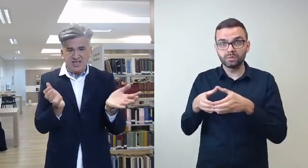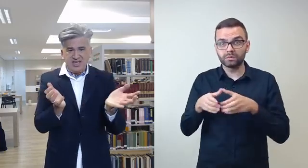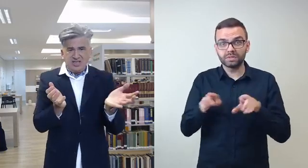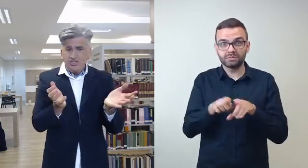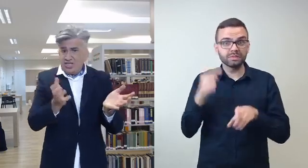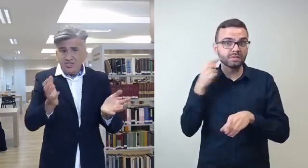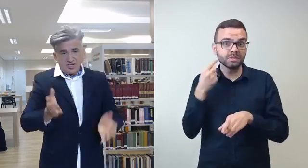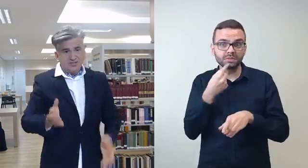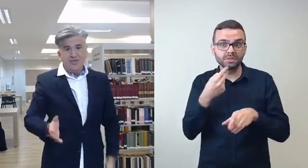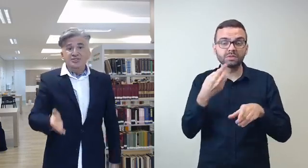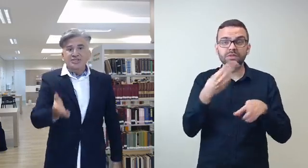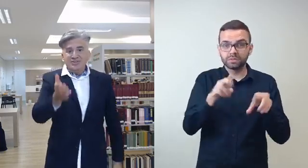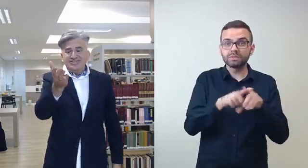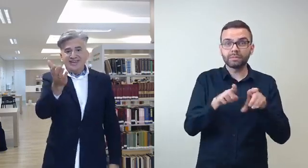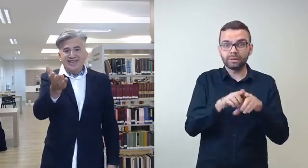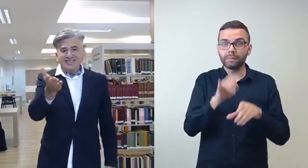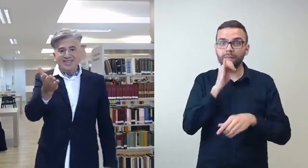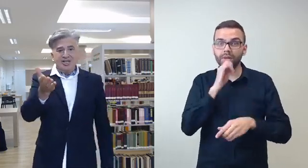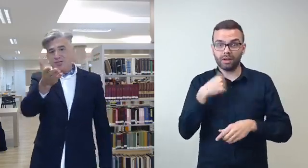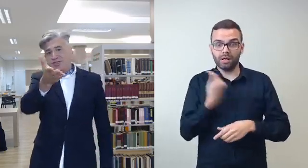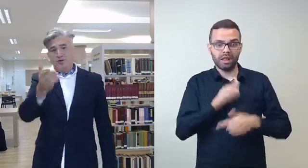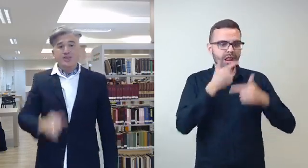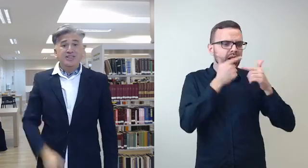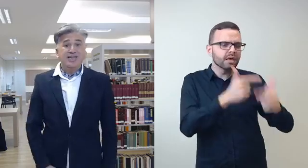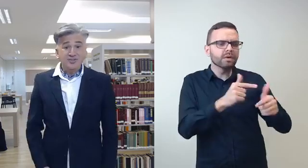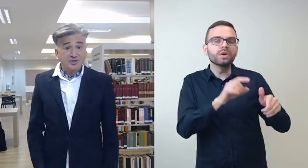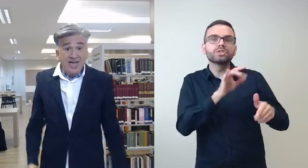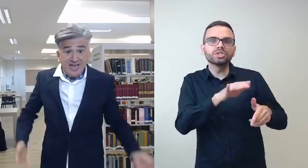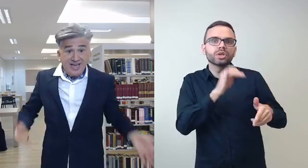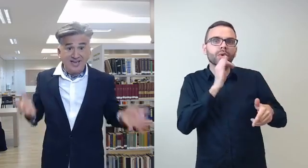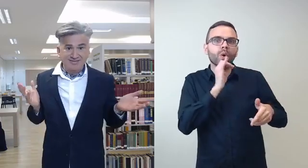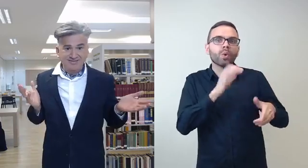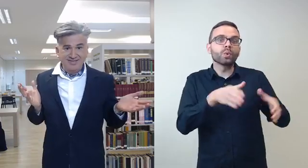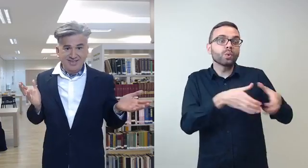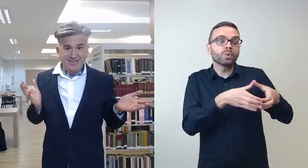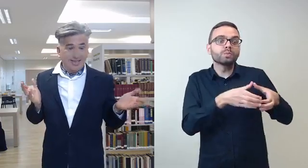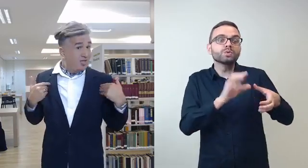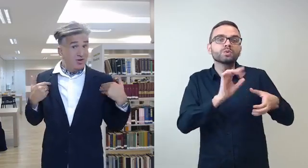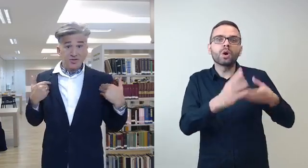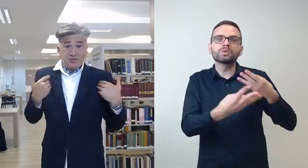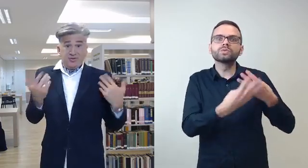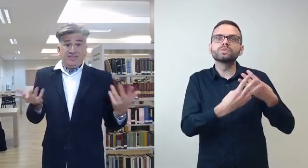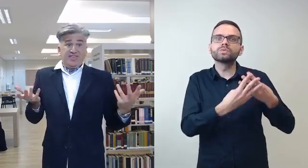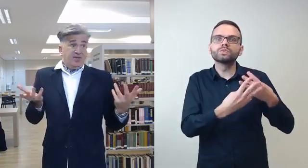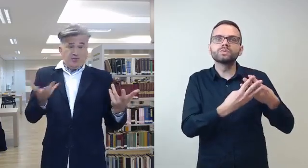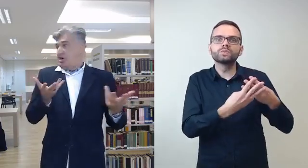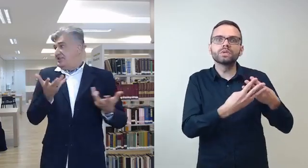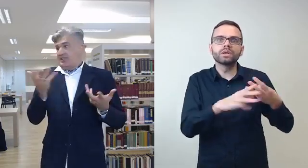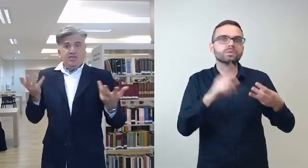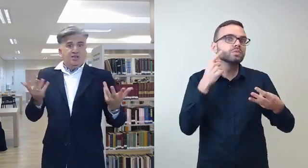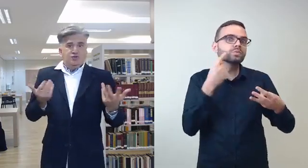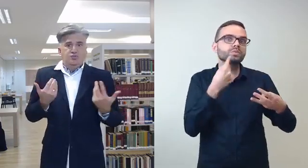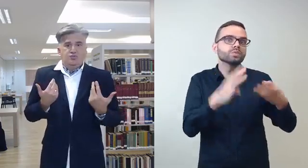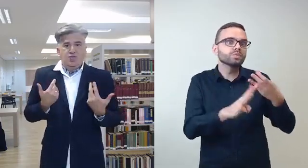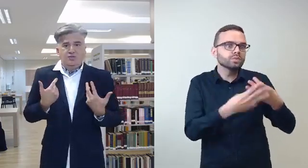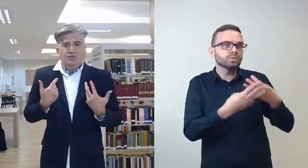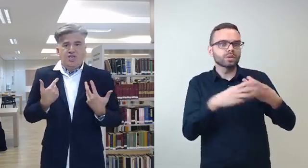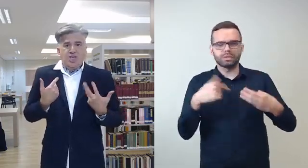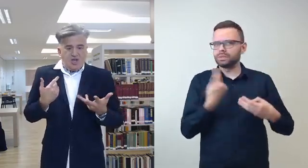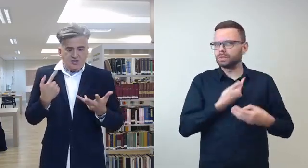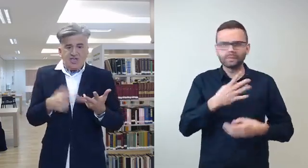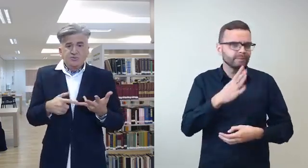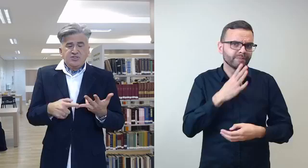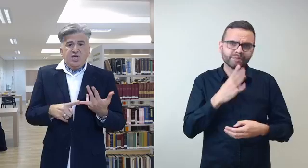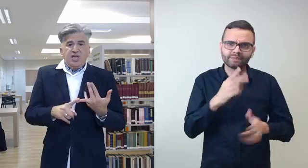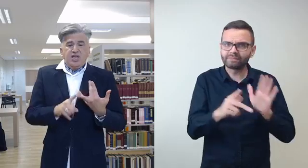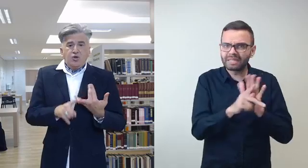específicas. Gente, nós temos língua de sinais só da comunidade judaica. E que nós não conhecemos, nós aqui que não somos judeus.